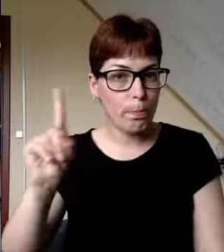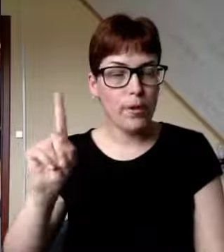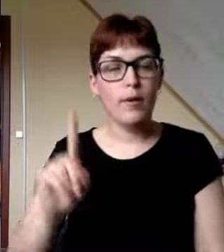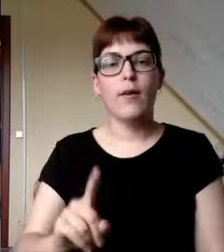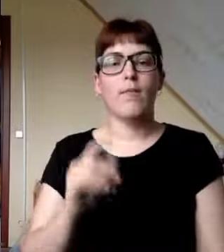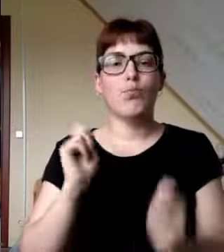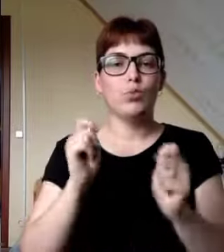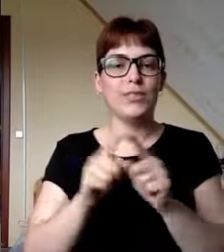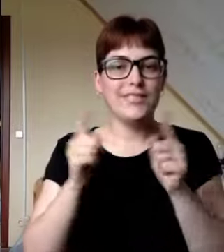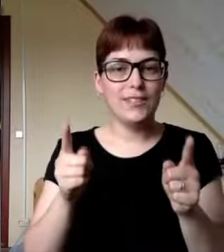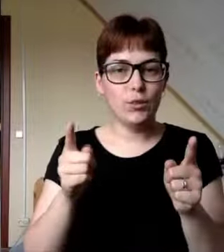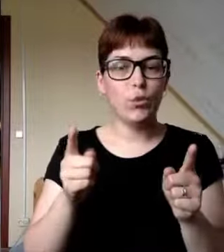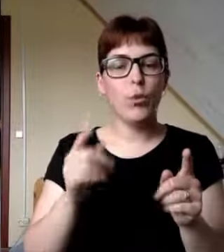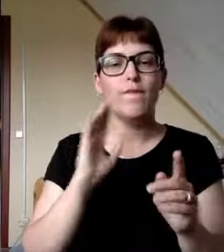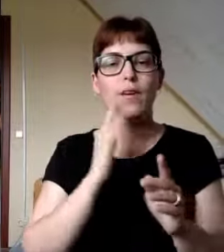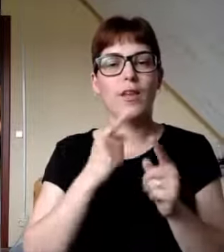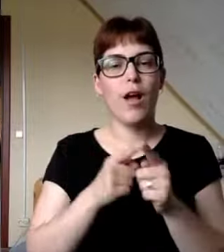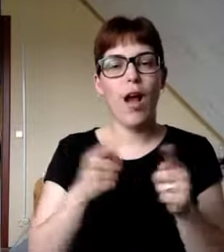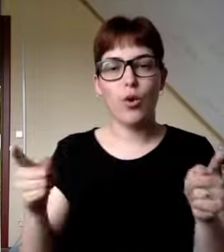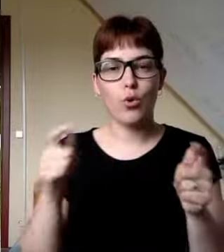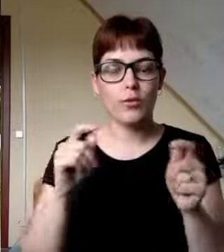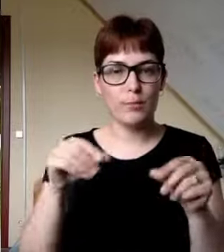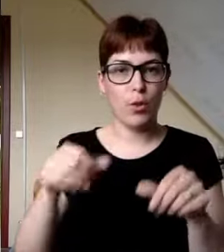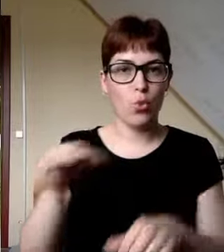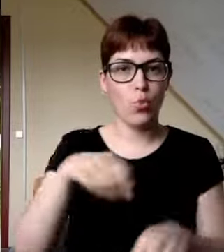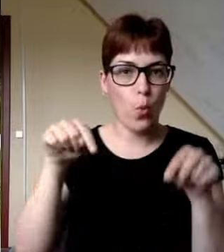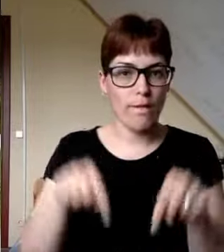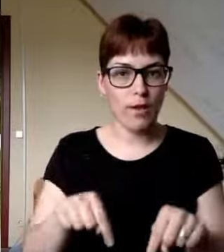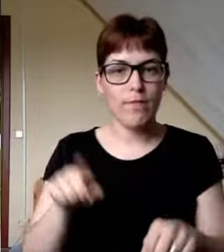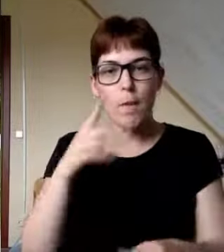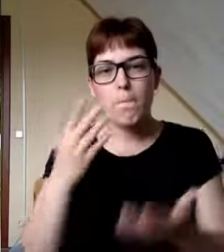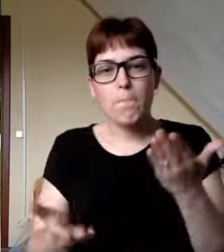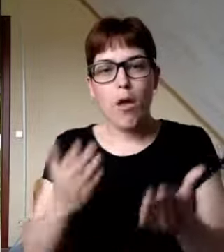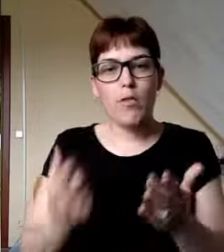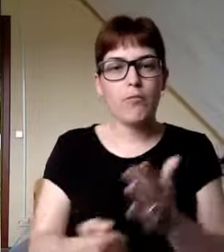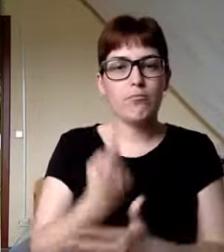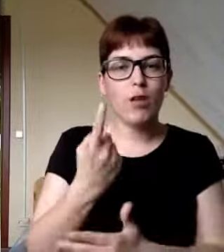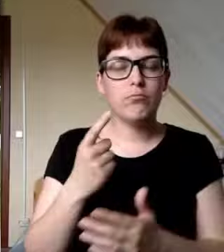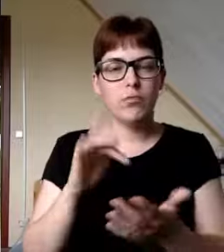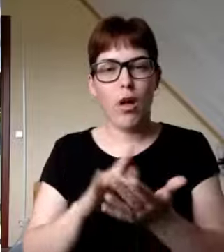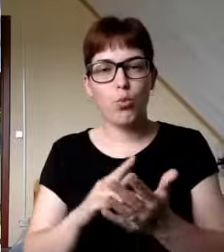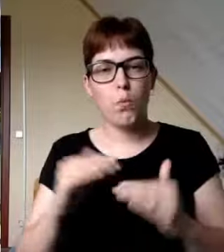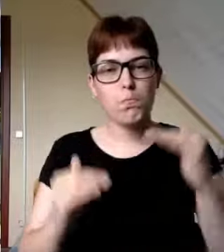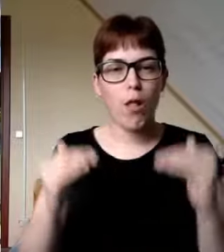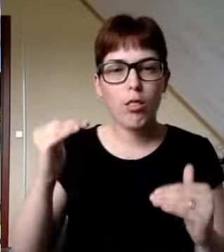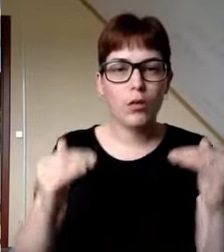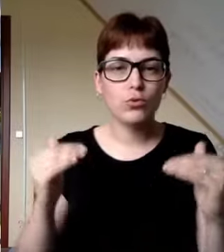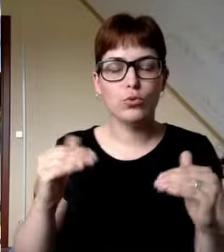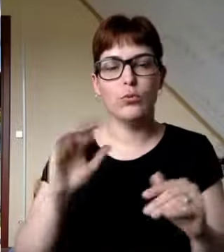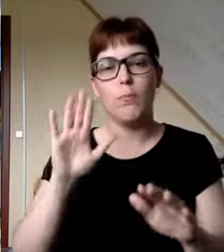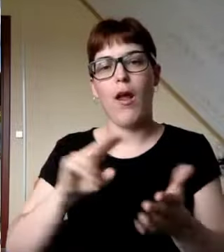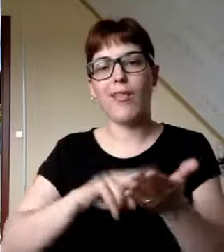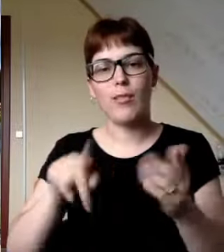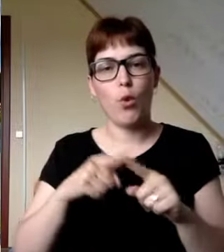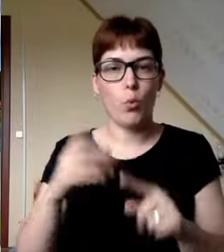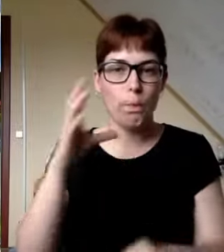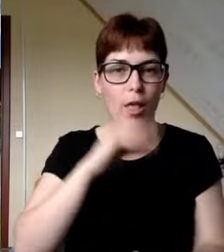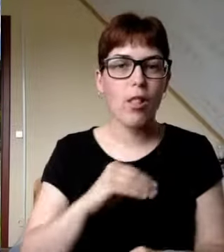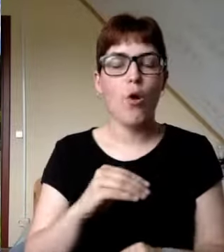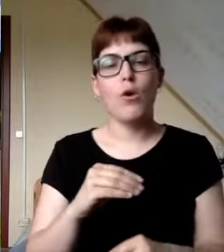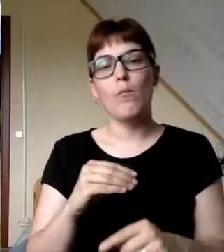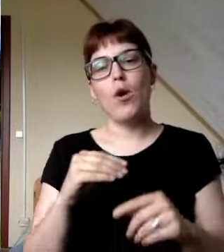garumā Smiltanas novadā. Protiem, meģinot rasta balansu starp atļauto un pieļaujumo, Smiltanas novada kultūras centrs nāca